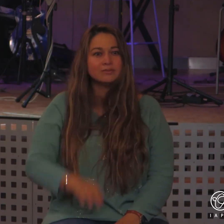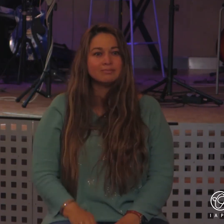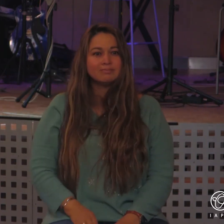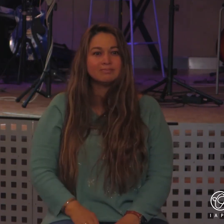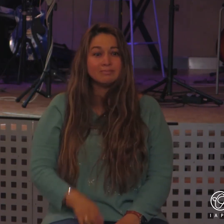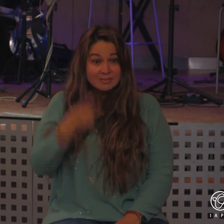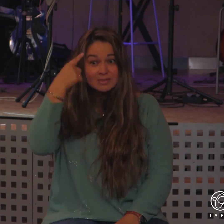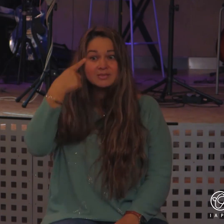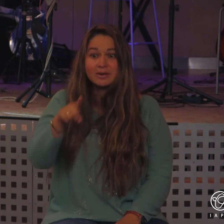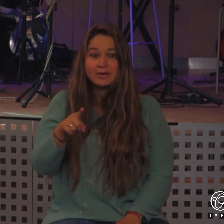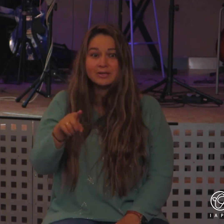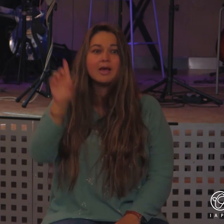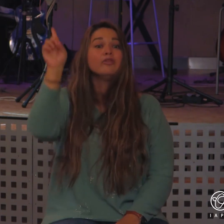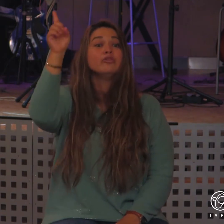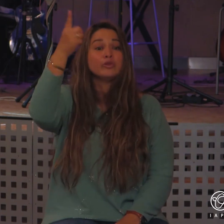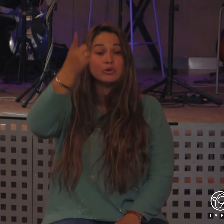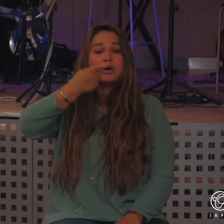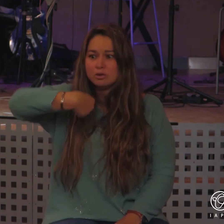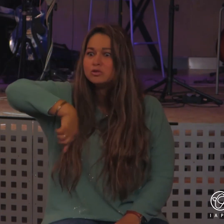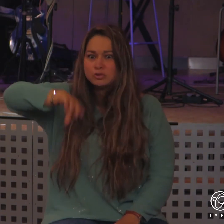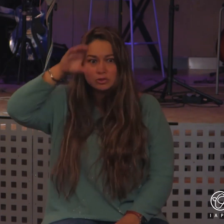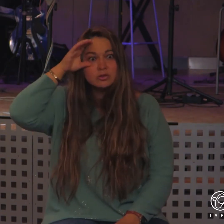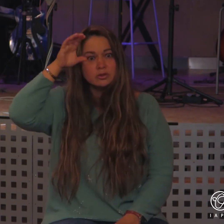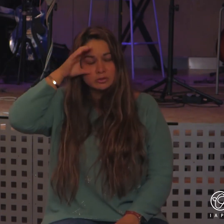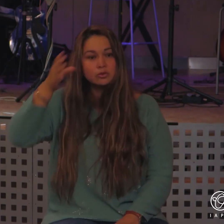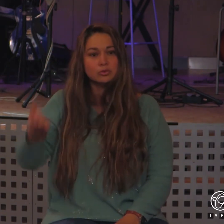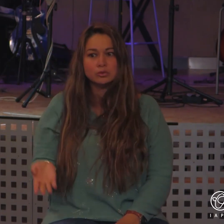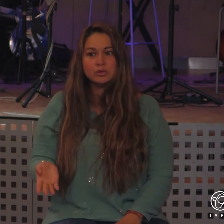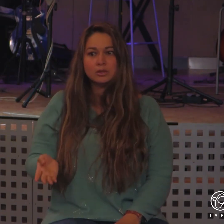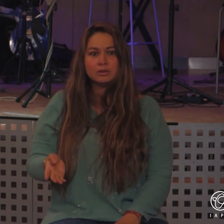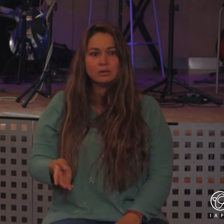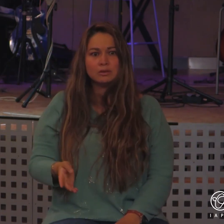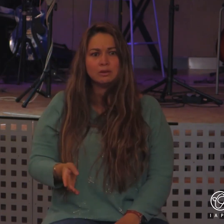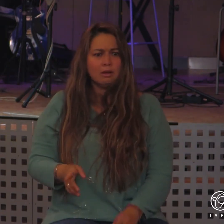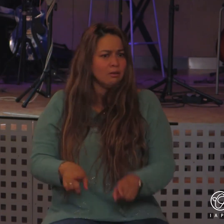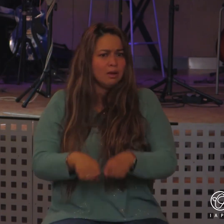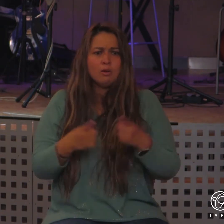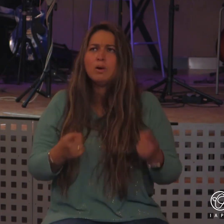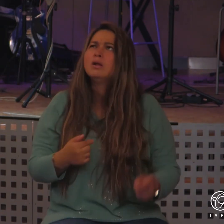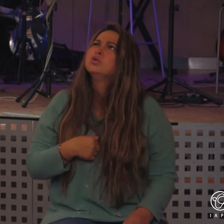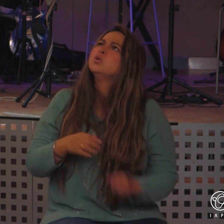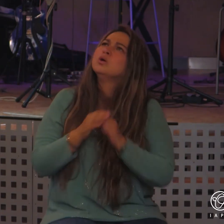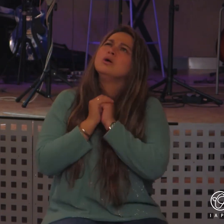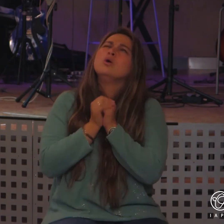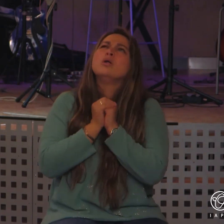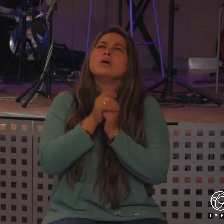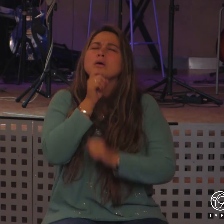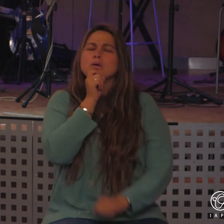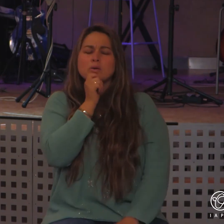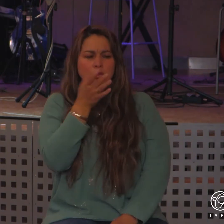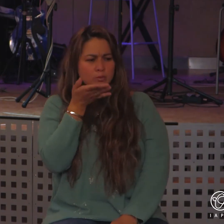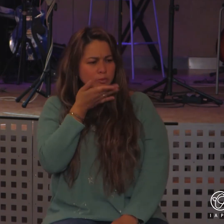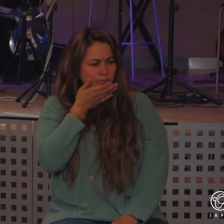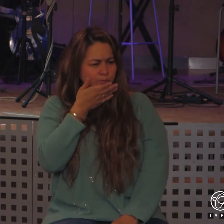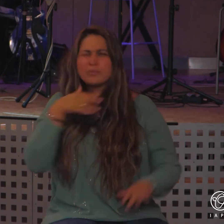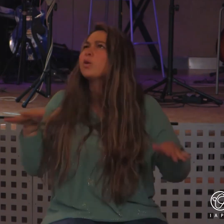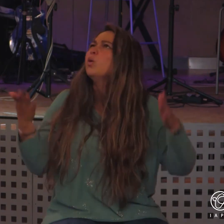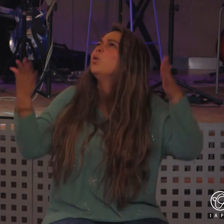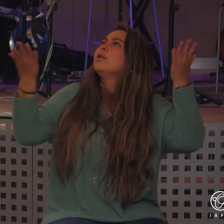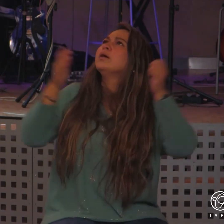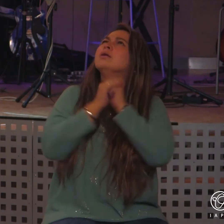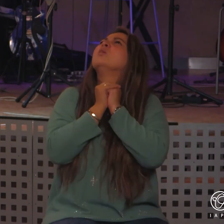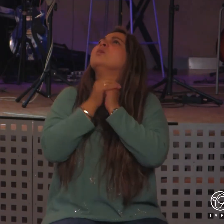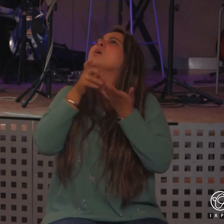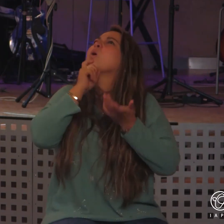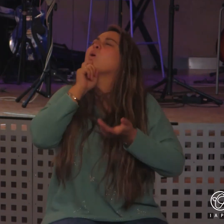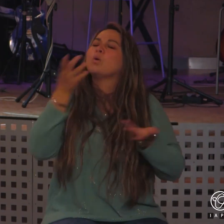Nos oye, nos oye. No importa que digas, es que no sé orar, es que no sé alabar, es que no sé cantar.